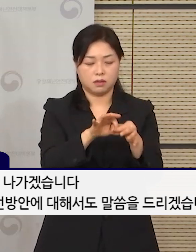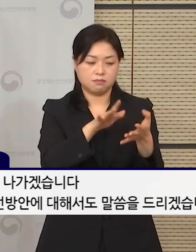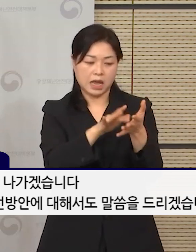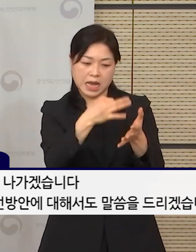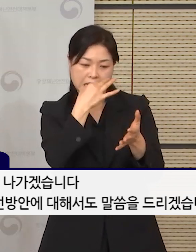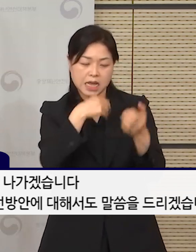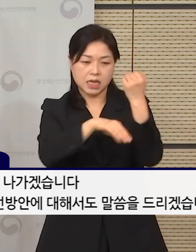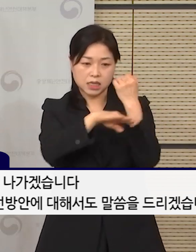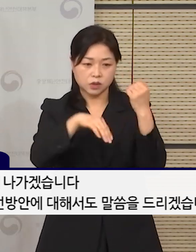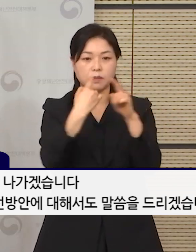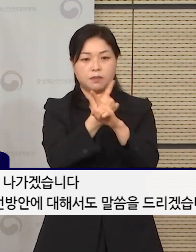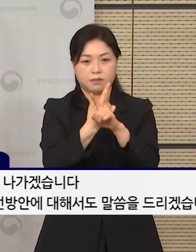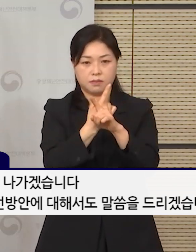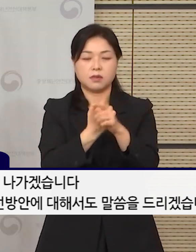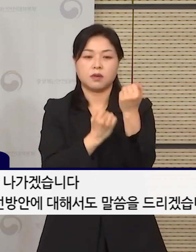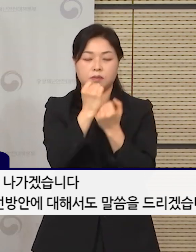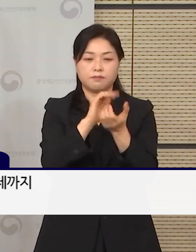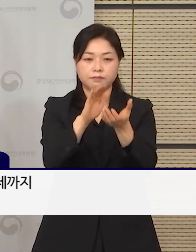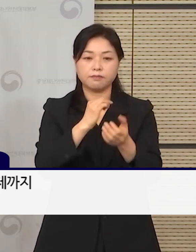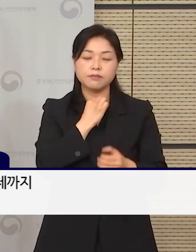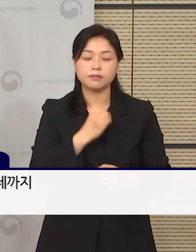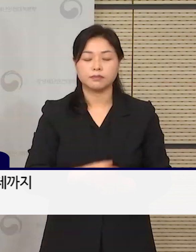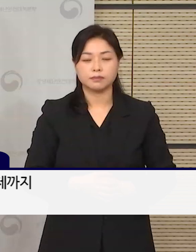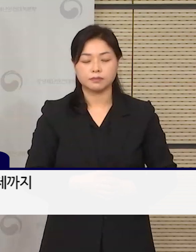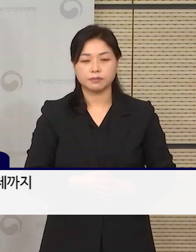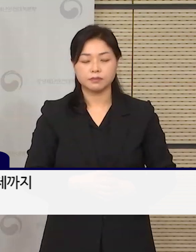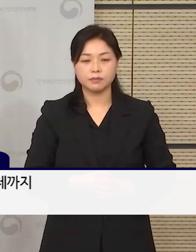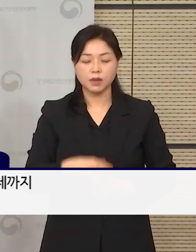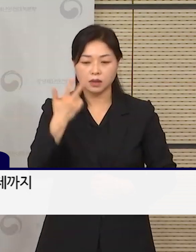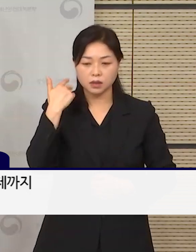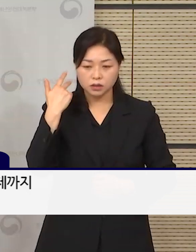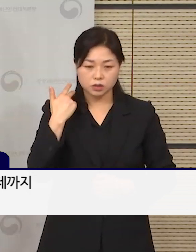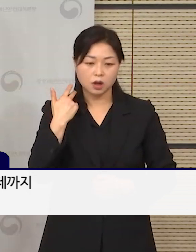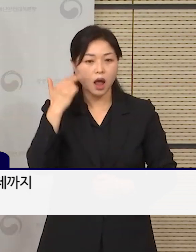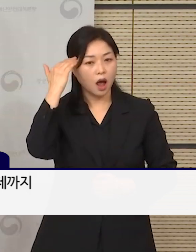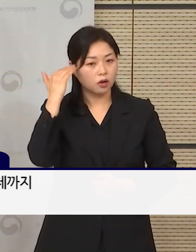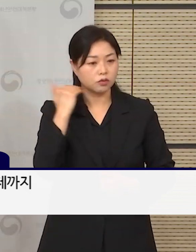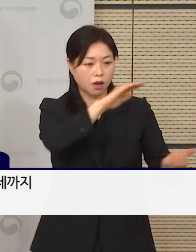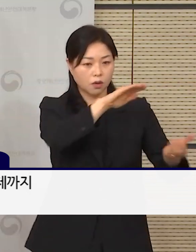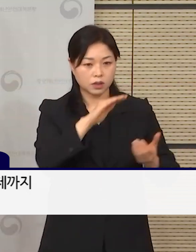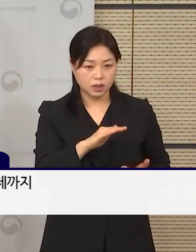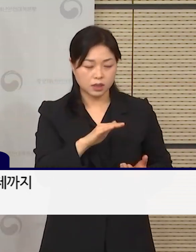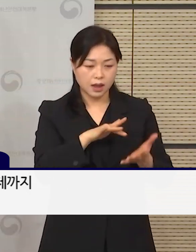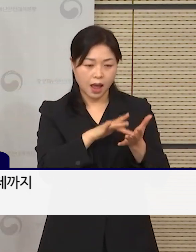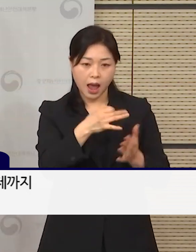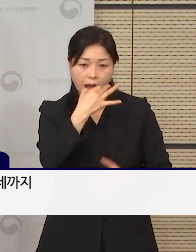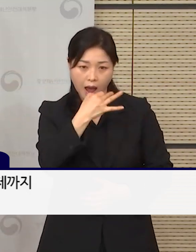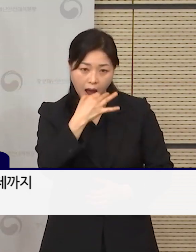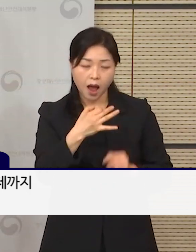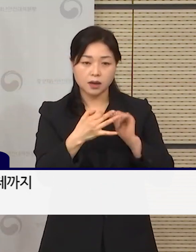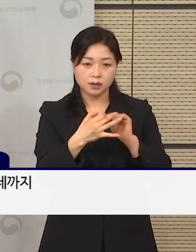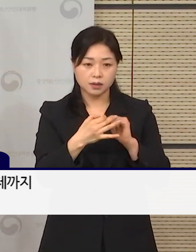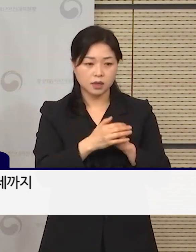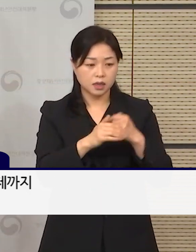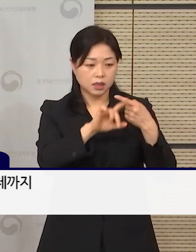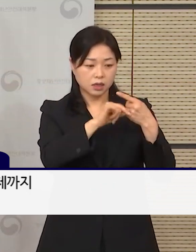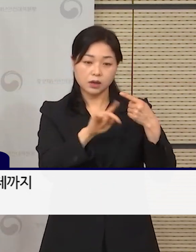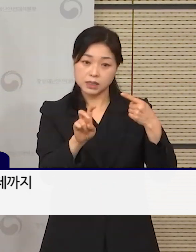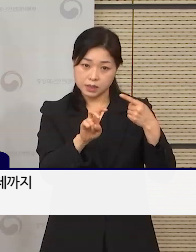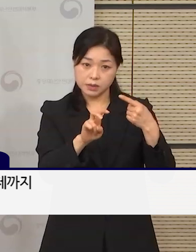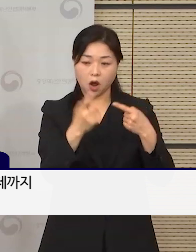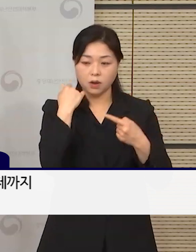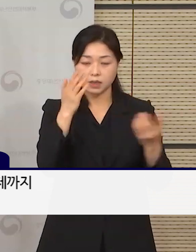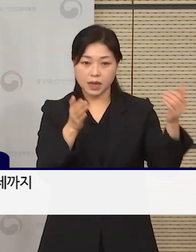대해서도 말씀을 드리겠습니다. 지난주 국내에 들어온 먹는 치료제는 1월 20일